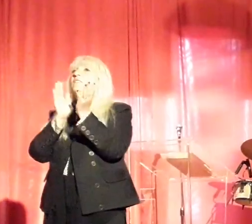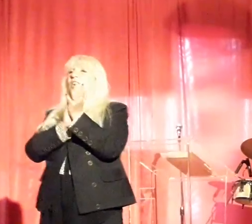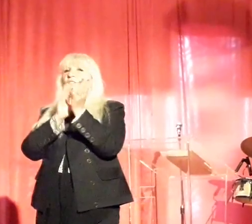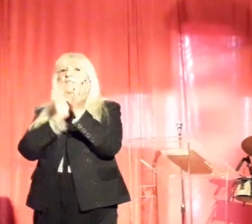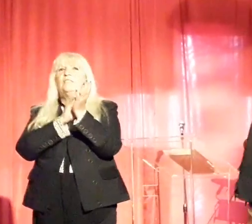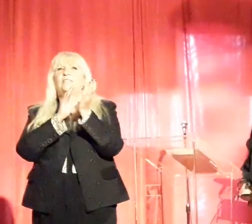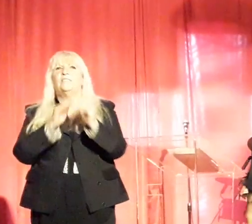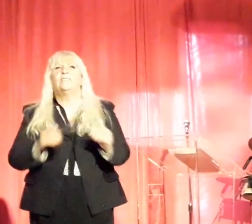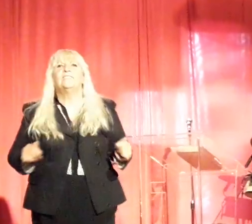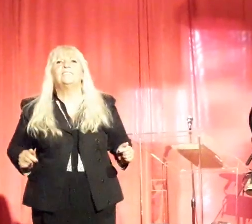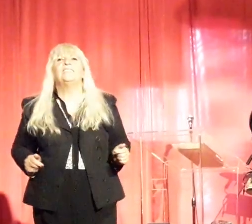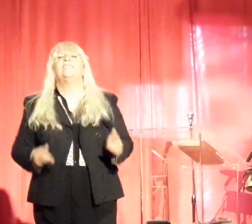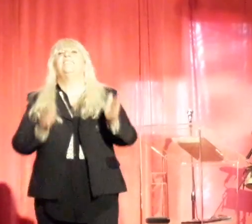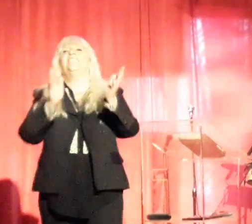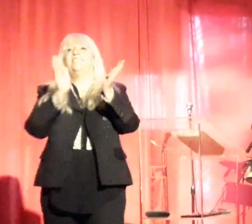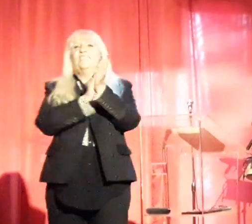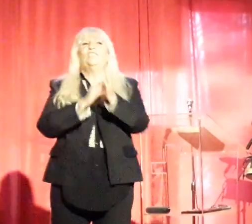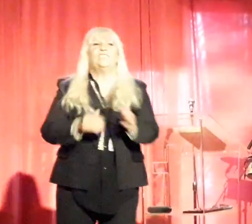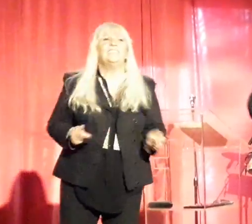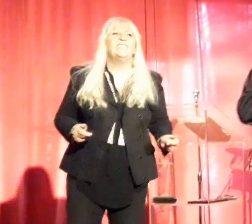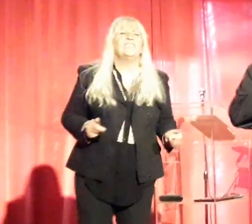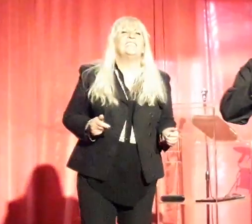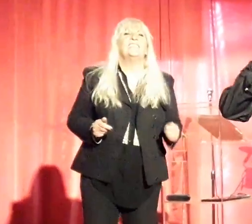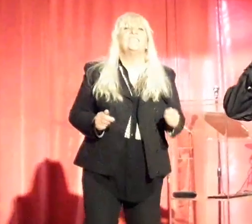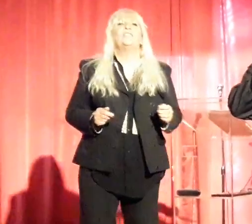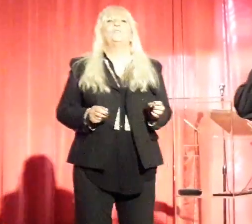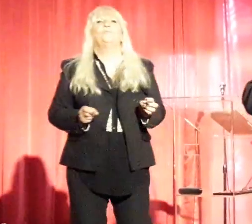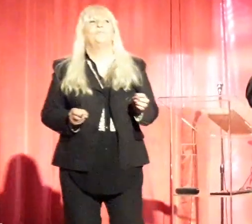escucha. Esta la sabe.